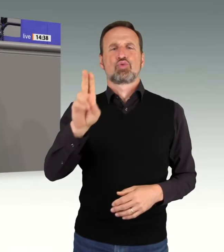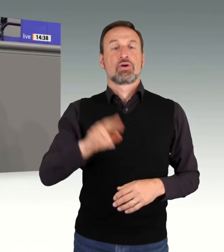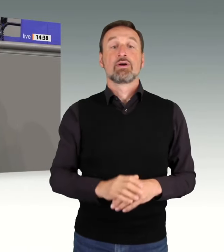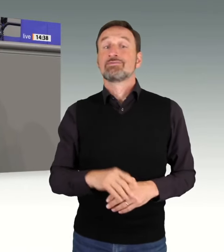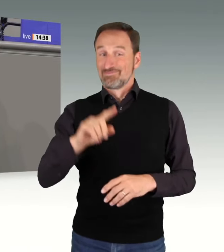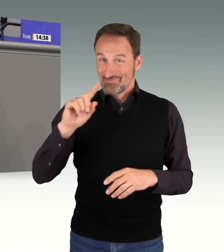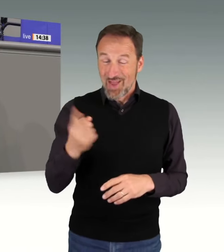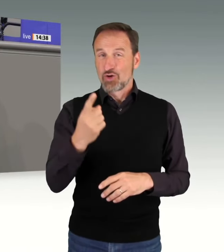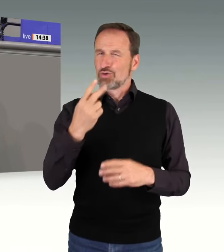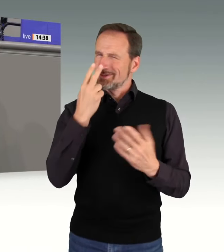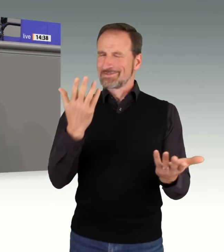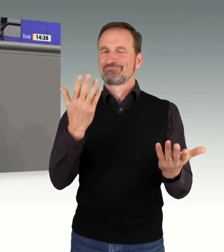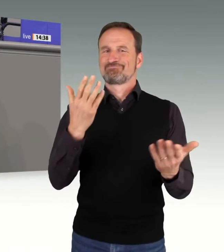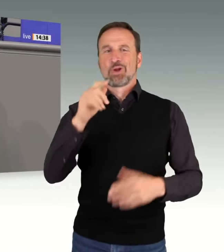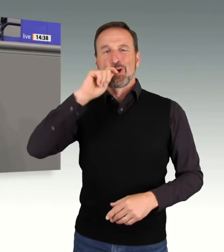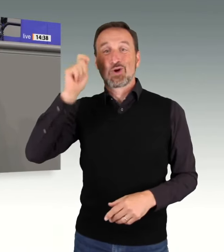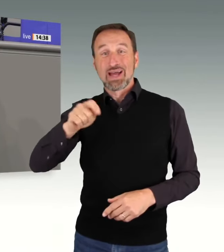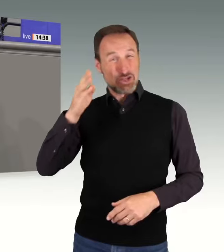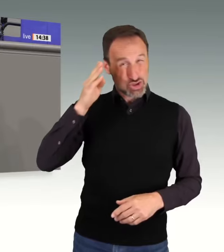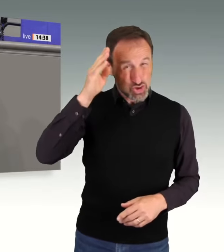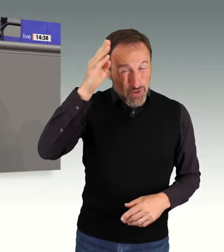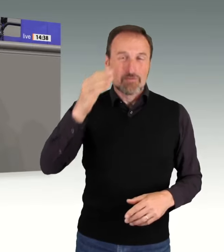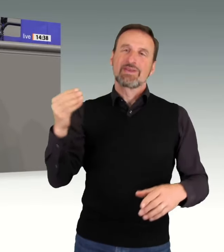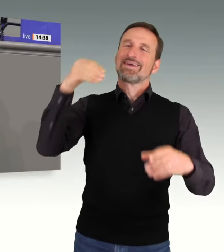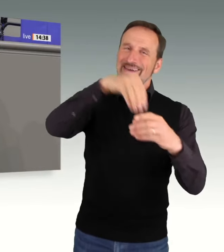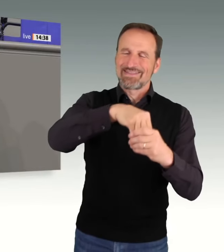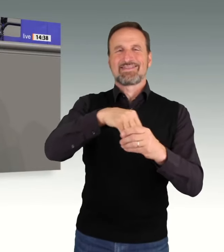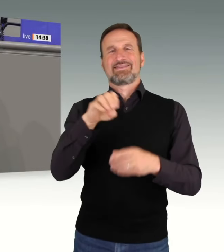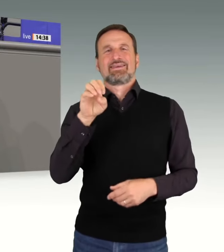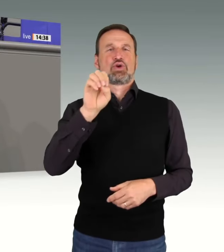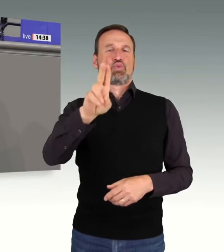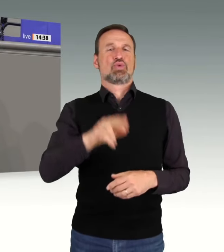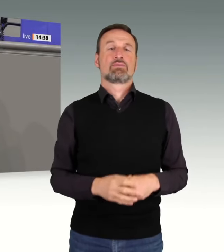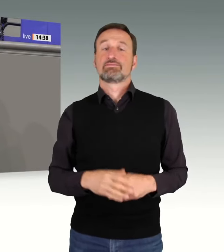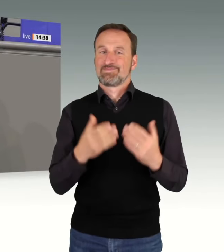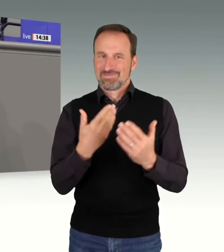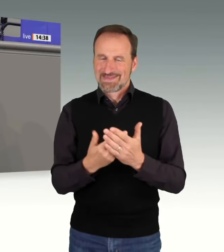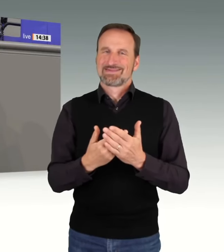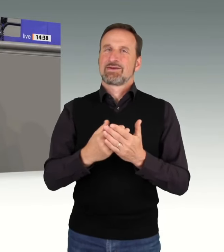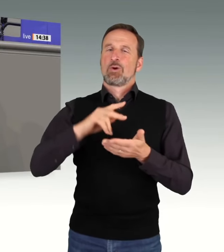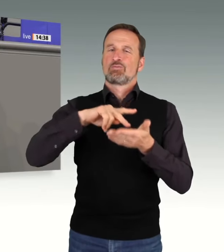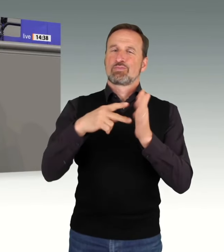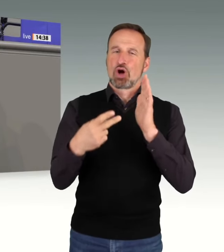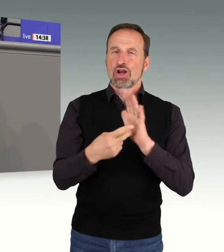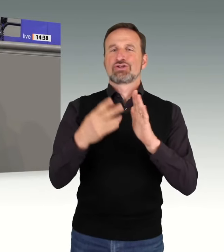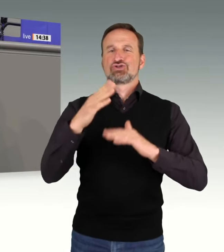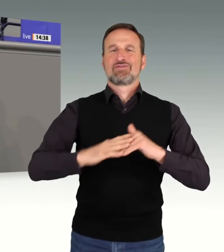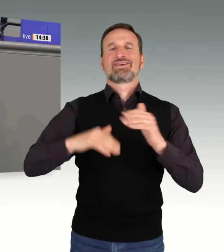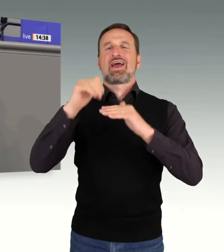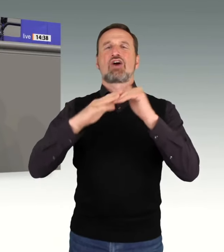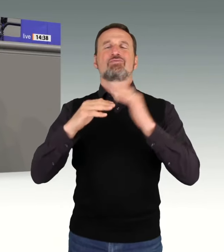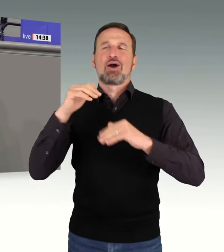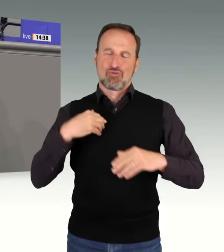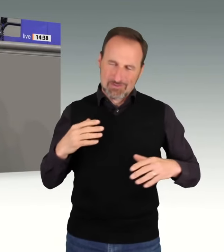Meine Damen und Herren, die Vergangenheit unserer Länder ist eng miteinander verwoben. Vor rund 2 Jahren bin ich